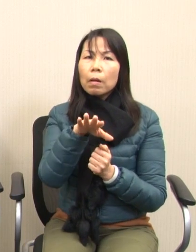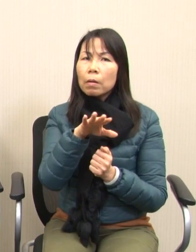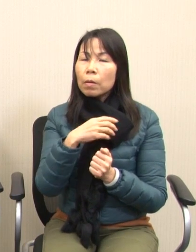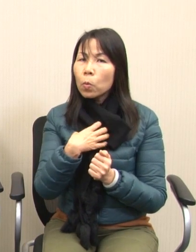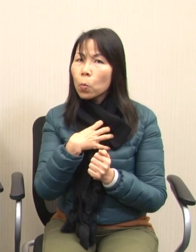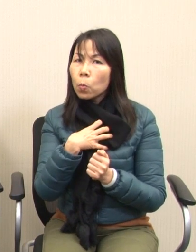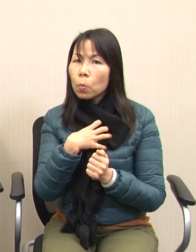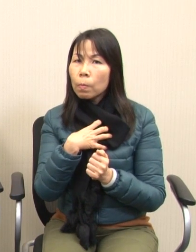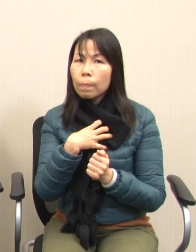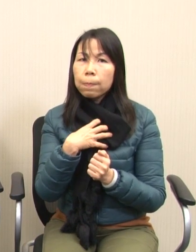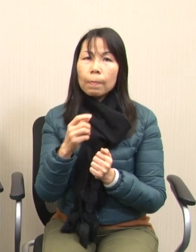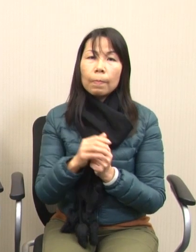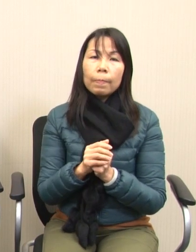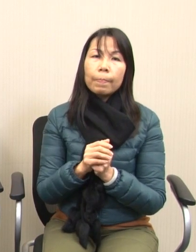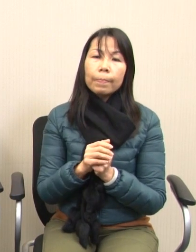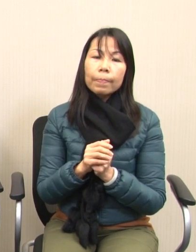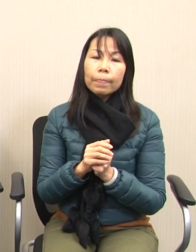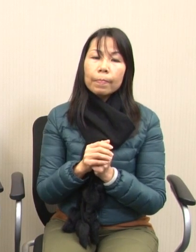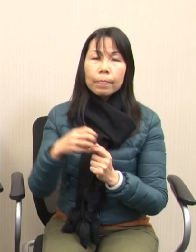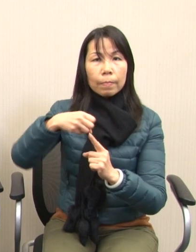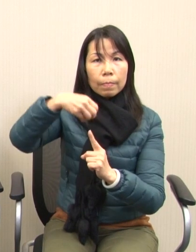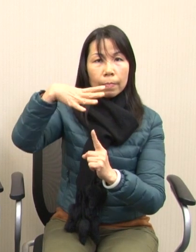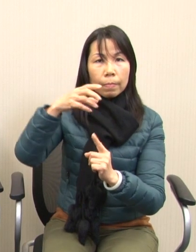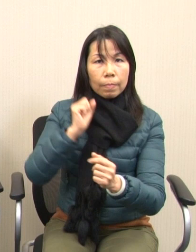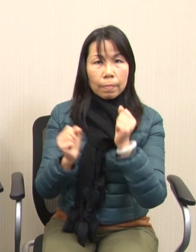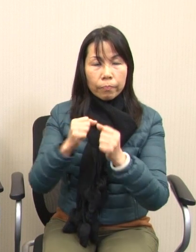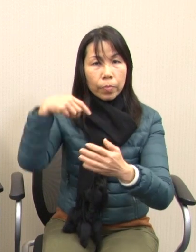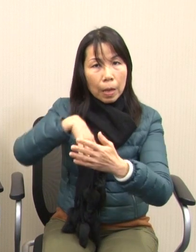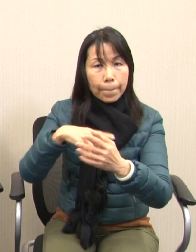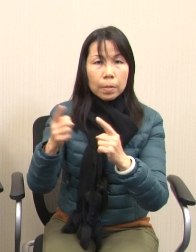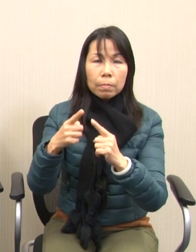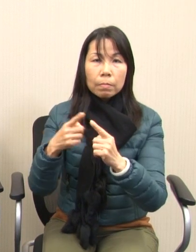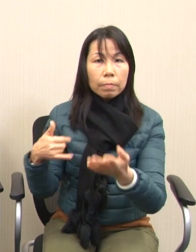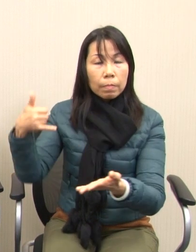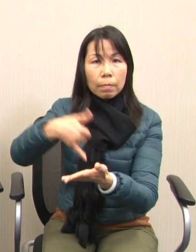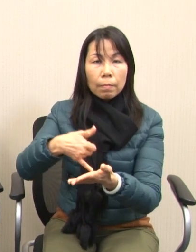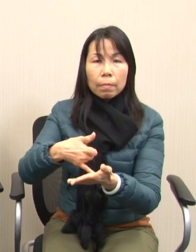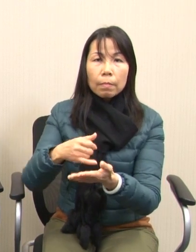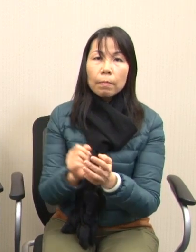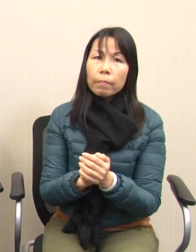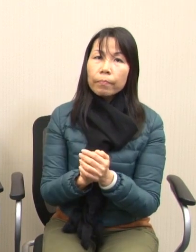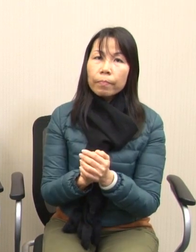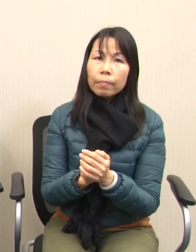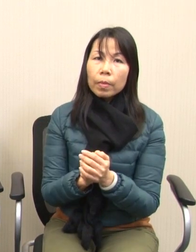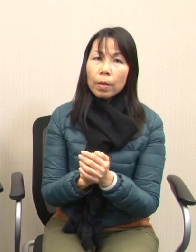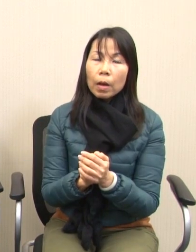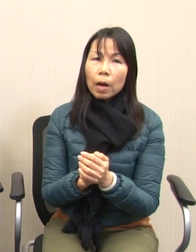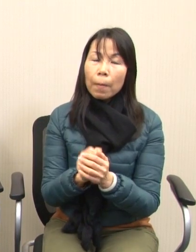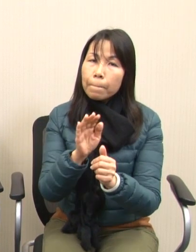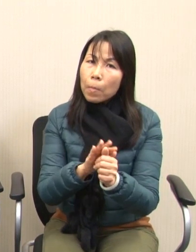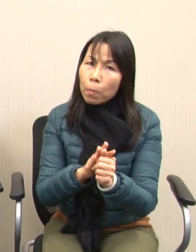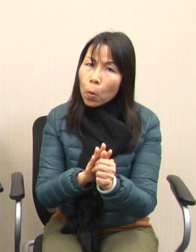為那些在雨傘運動出來的人不是一個 treasure， 不是一個珍寶，而